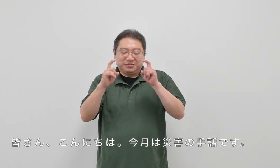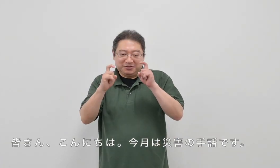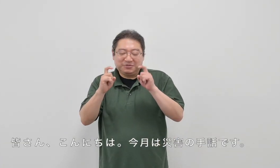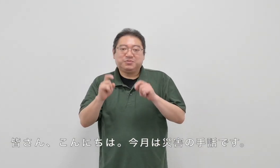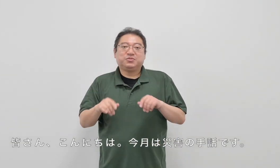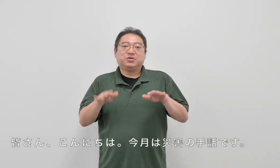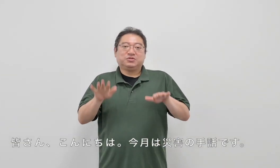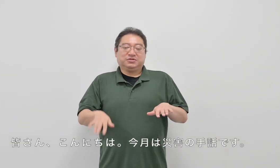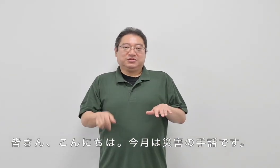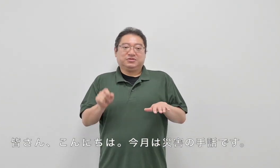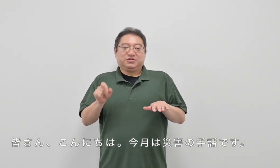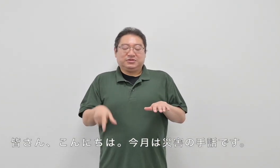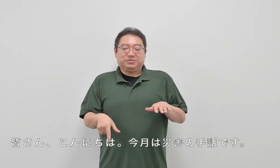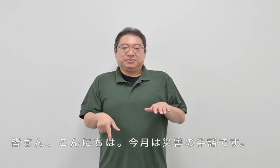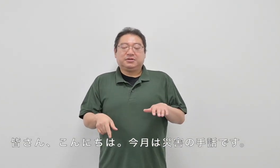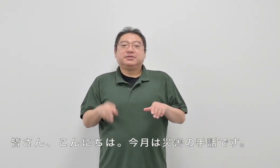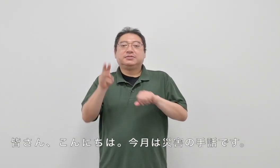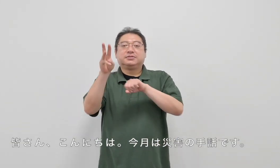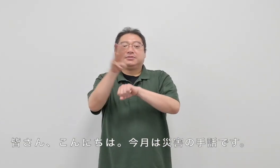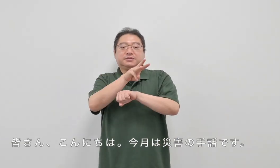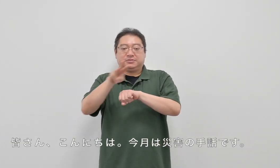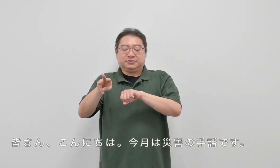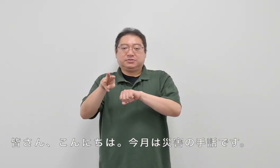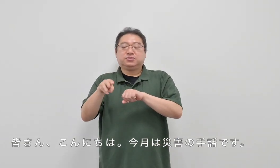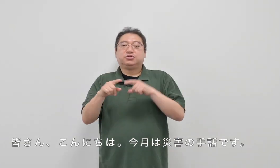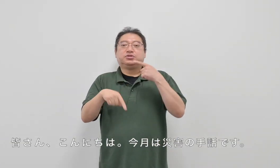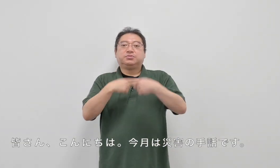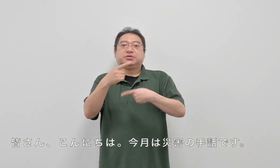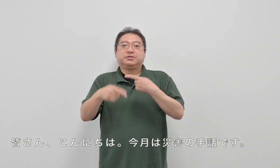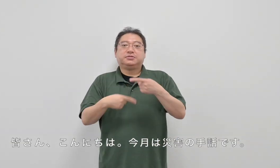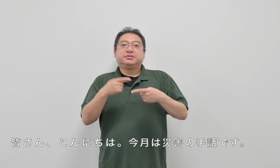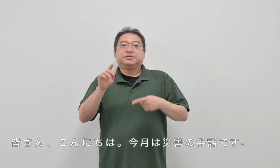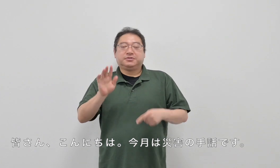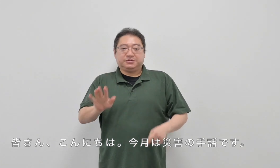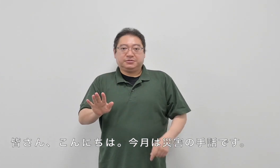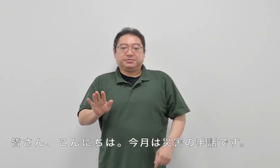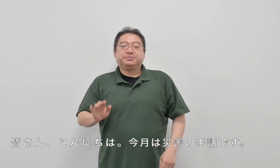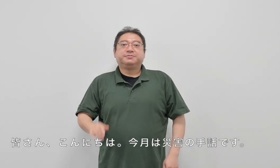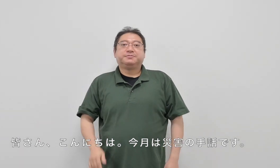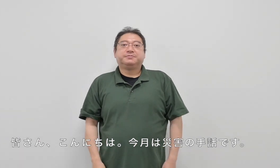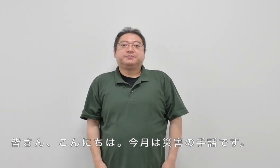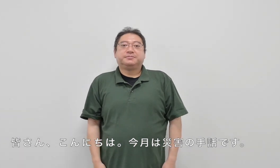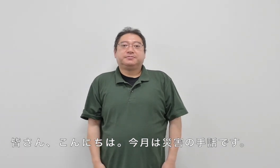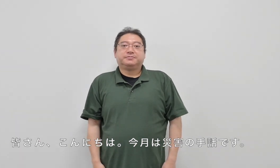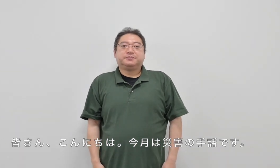皆さんこんにちは。今月は災害の手話です。